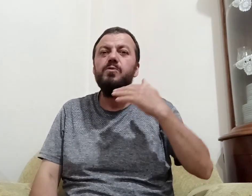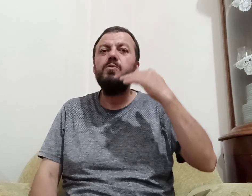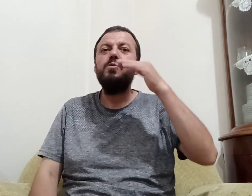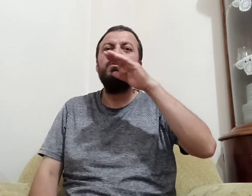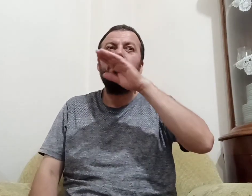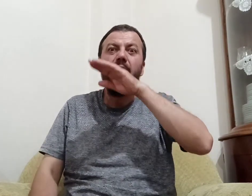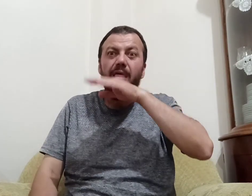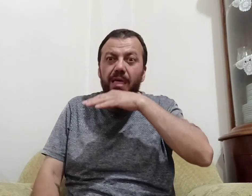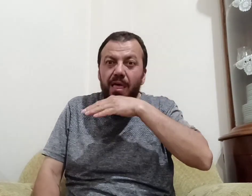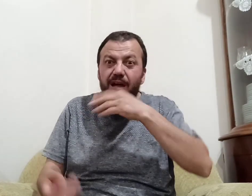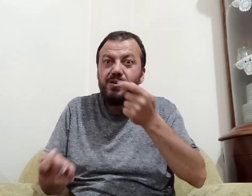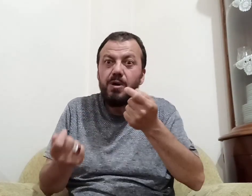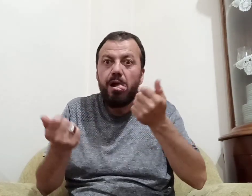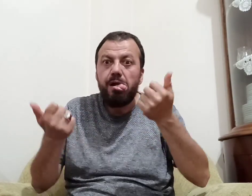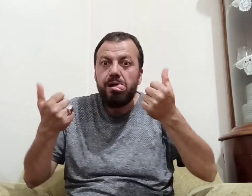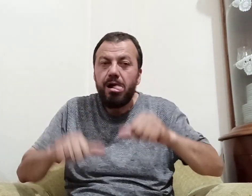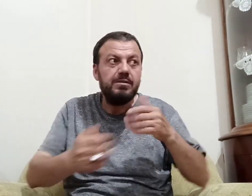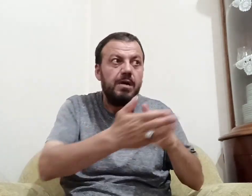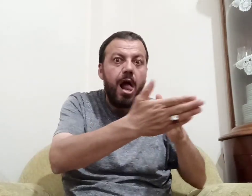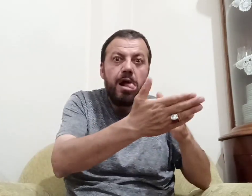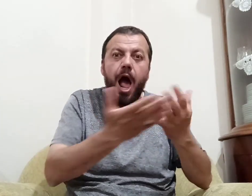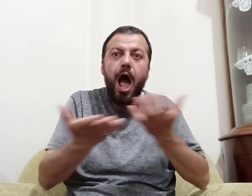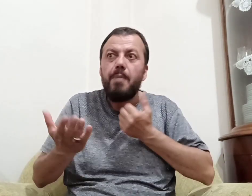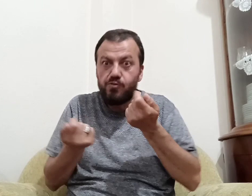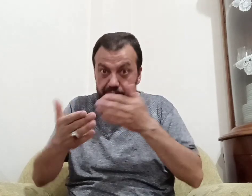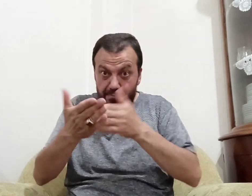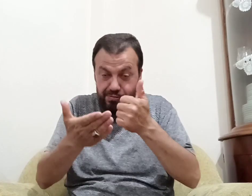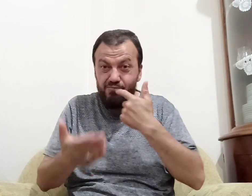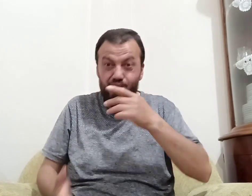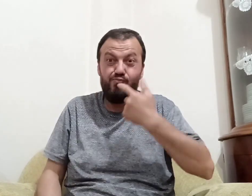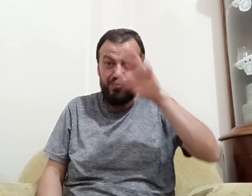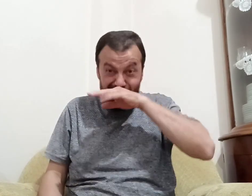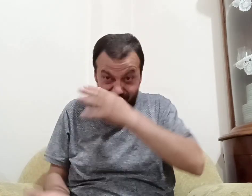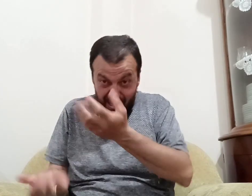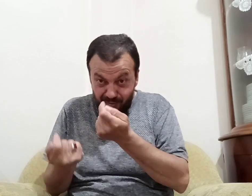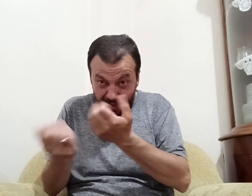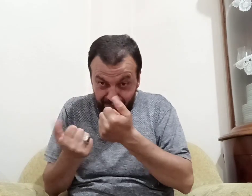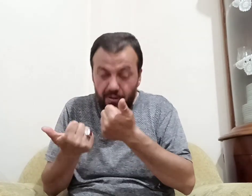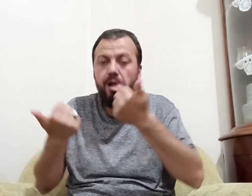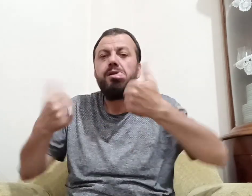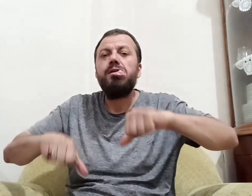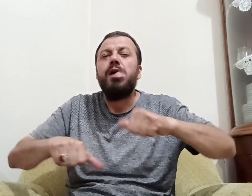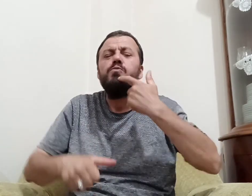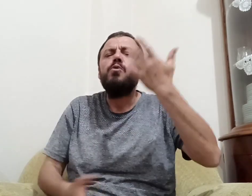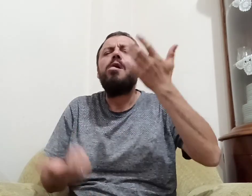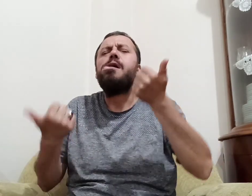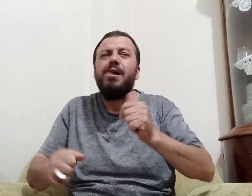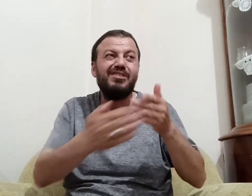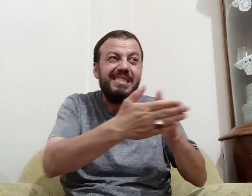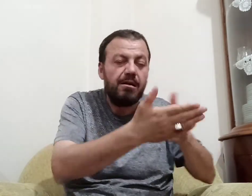Tabii aradan yıllar geçince, yaşı da ilerleyince, yani bütün işler, işverenler yaşı büyük